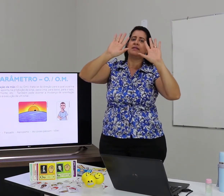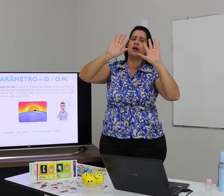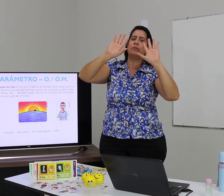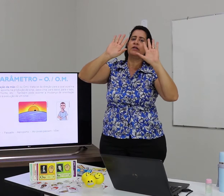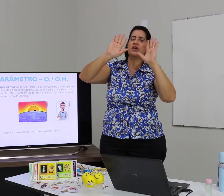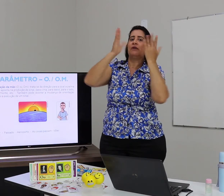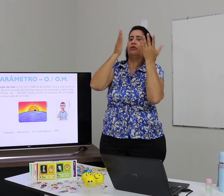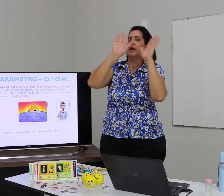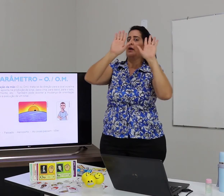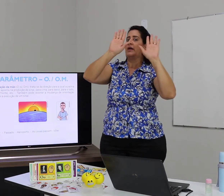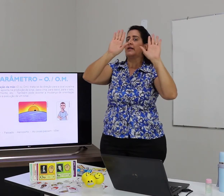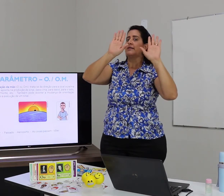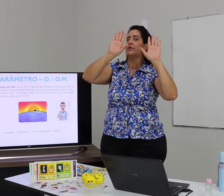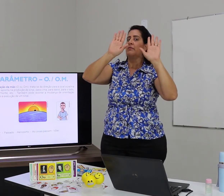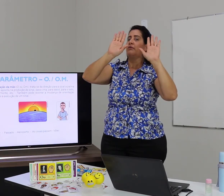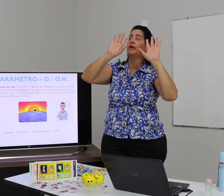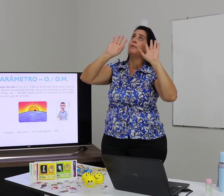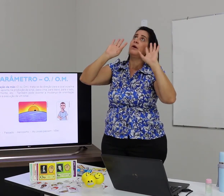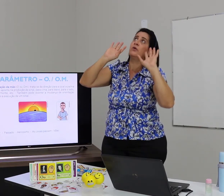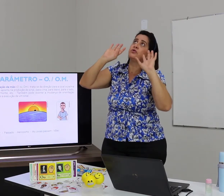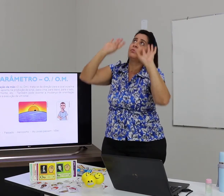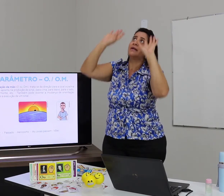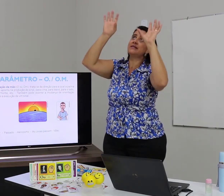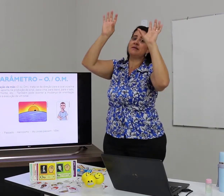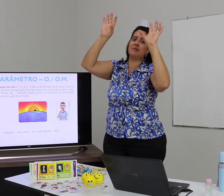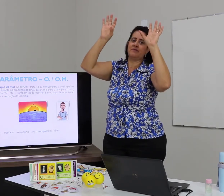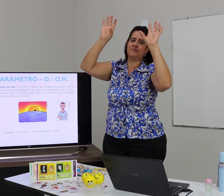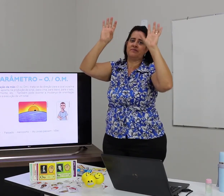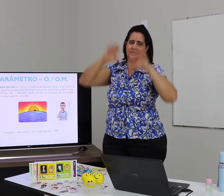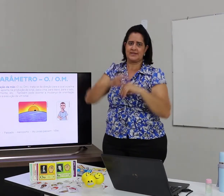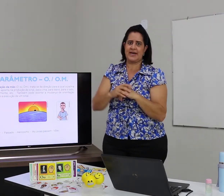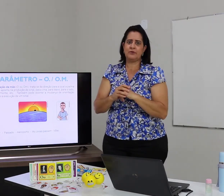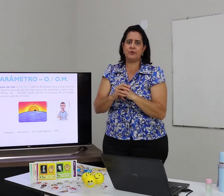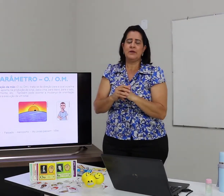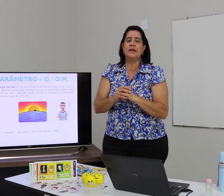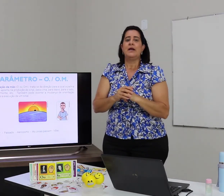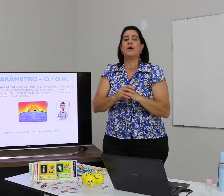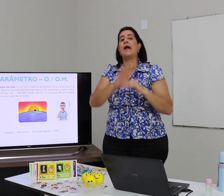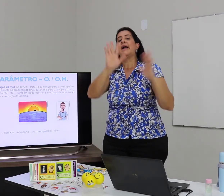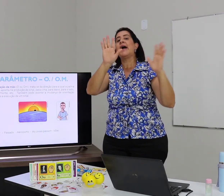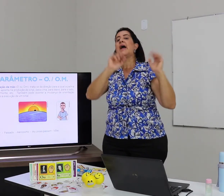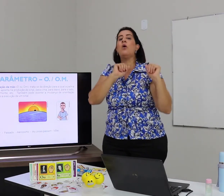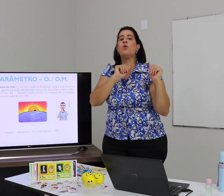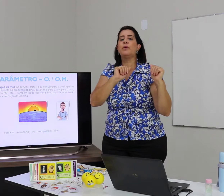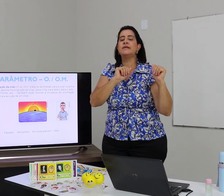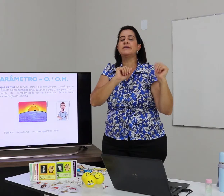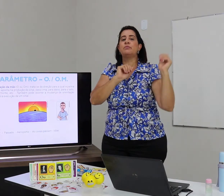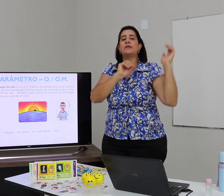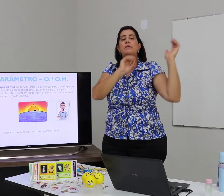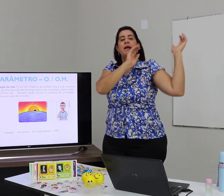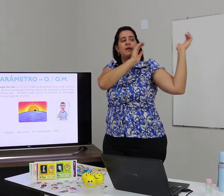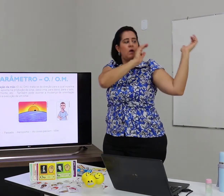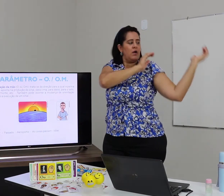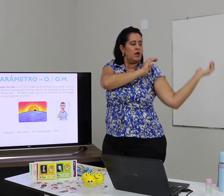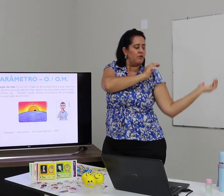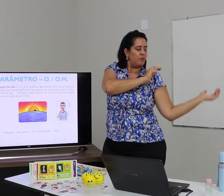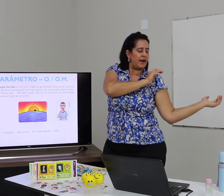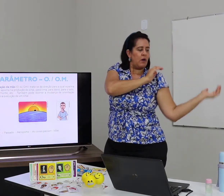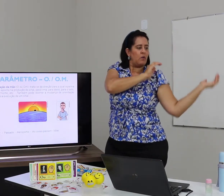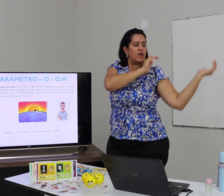sinal para indicar vôlei. A orientação da mão fica para onde? Para cima, certo? Carregar algo, por exemplo, também, ó. Vou pegar algo